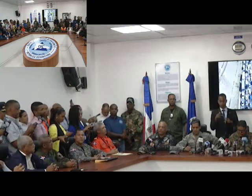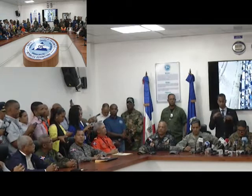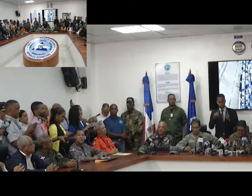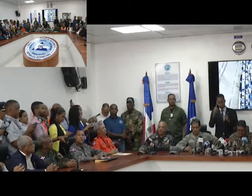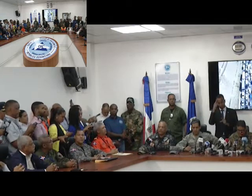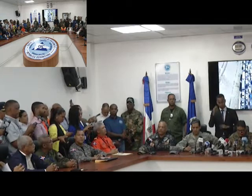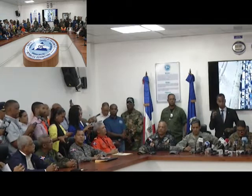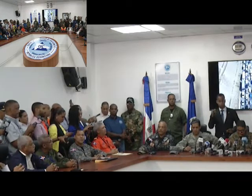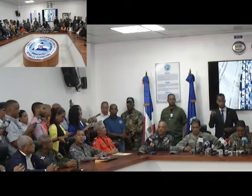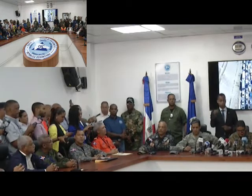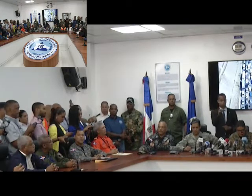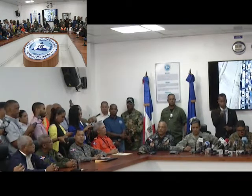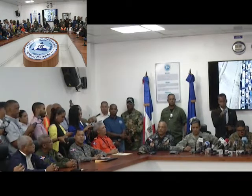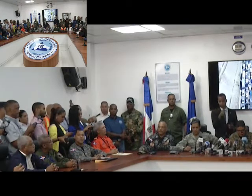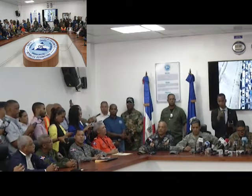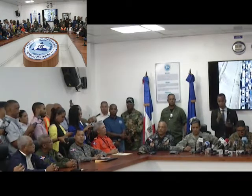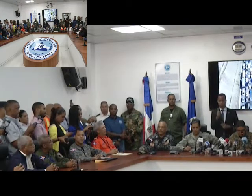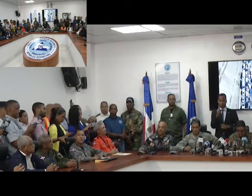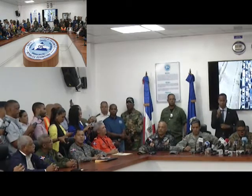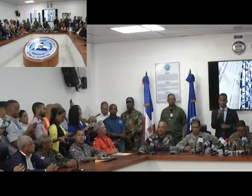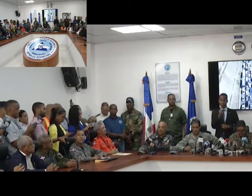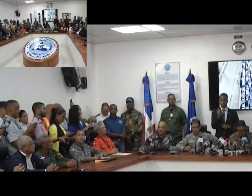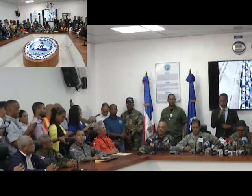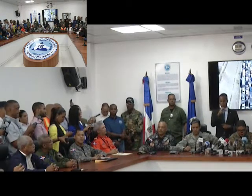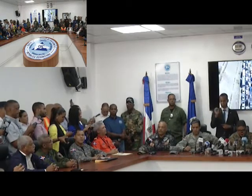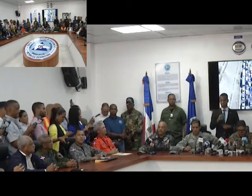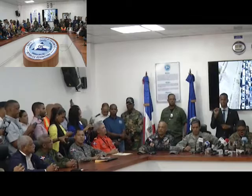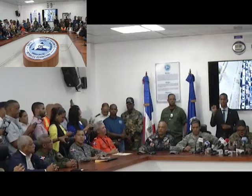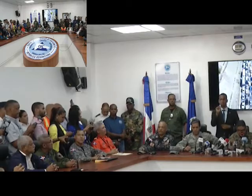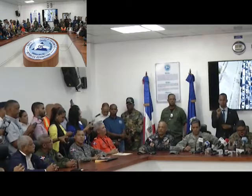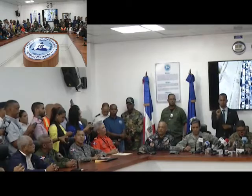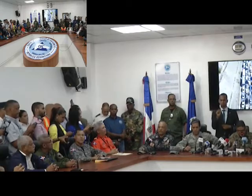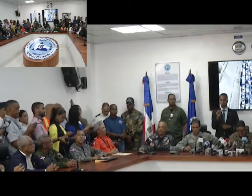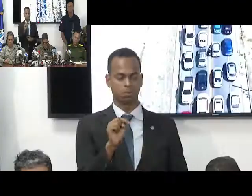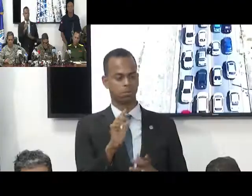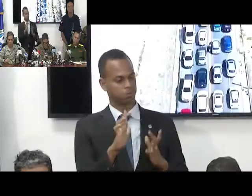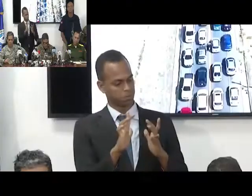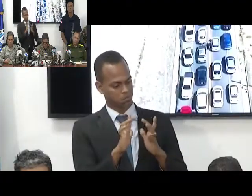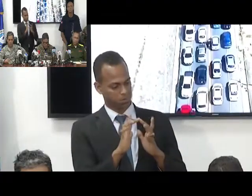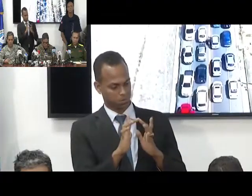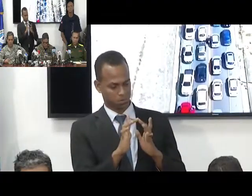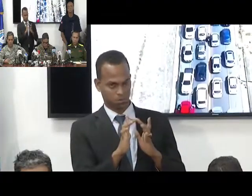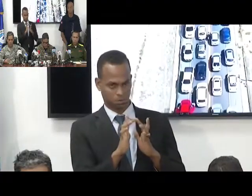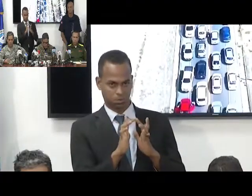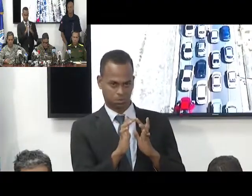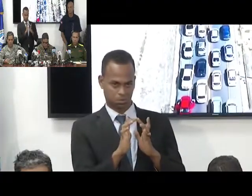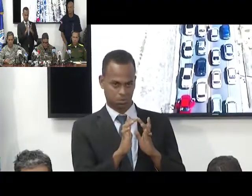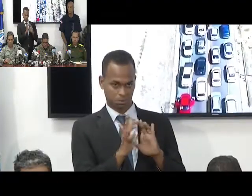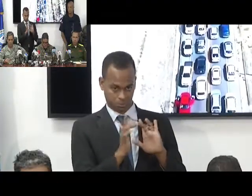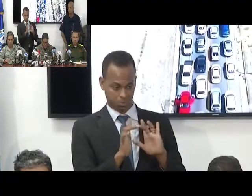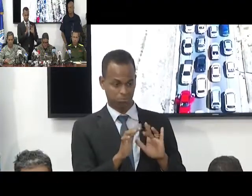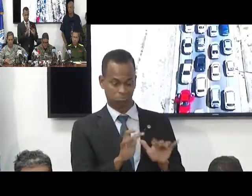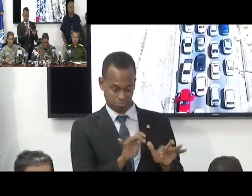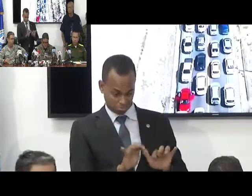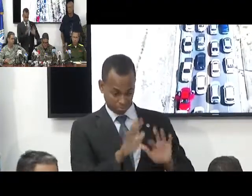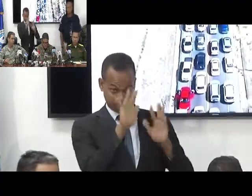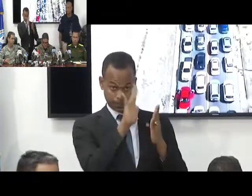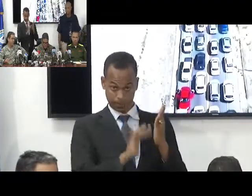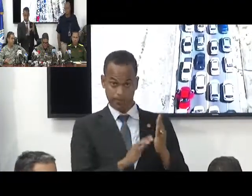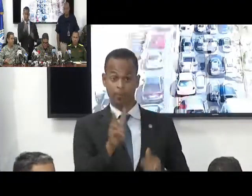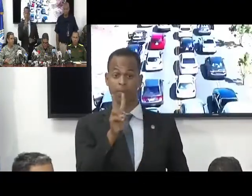para el transporte de carga, 100% de los cuales se registraron en línea. Se mantuvo el proceso de inspección